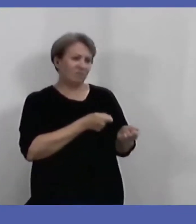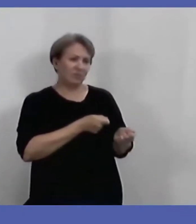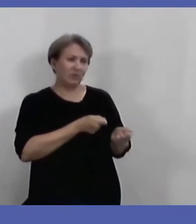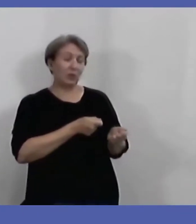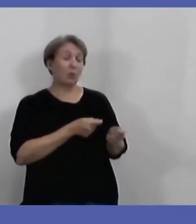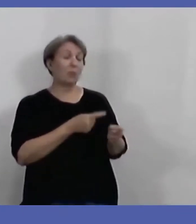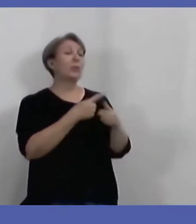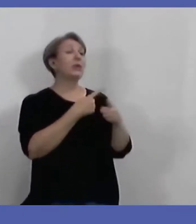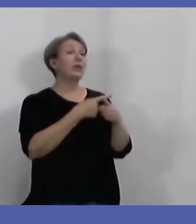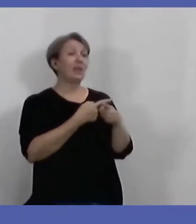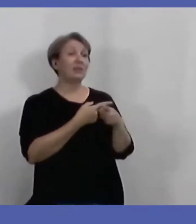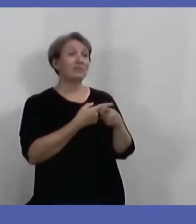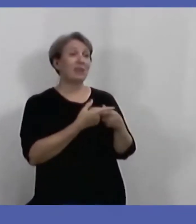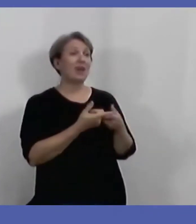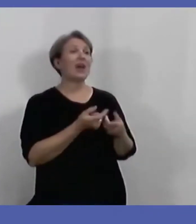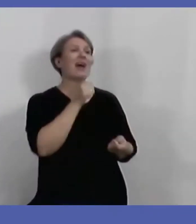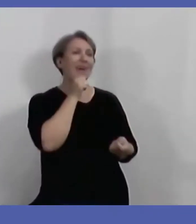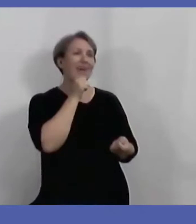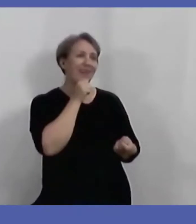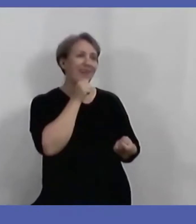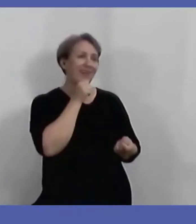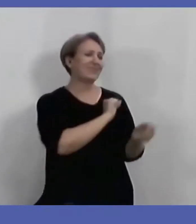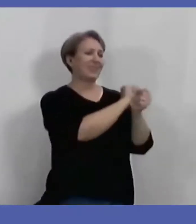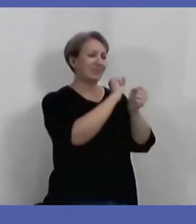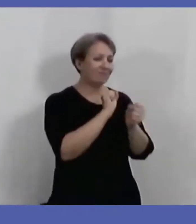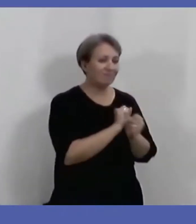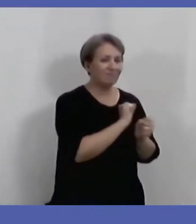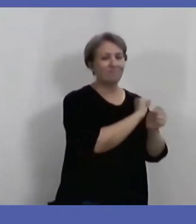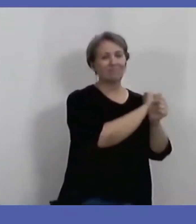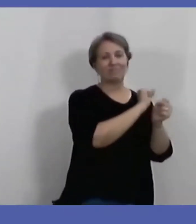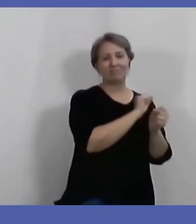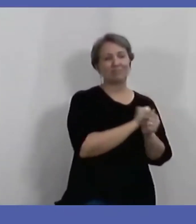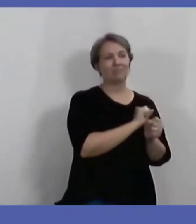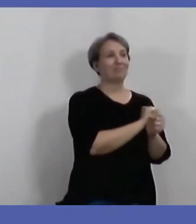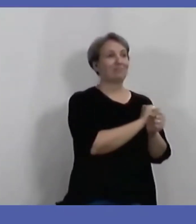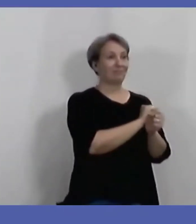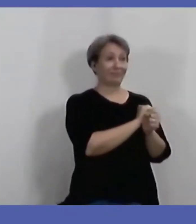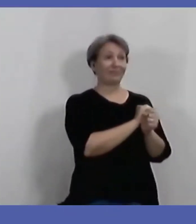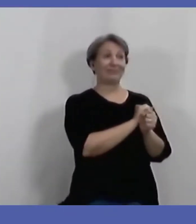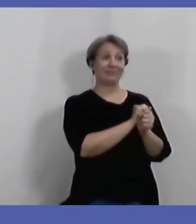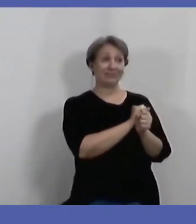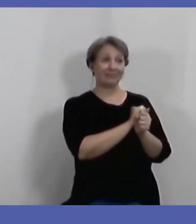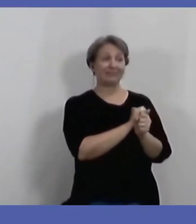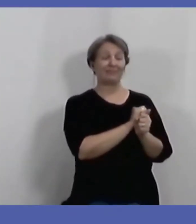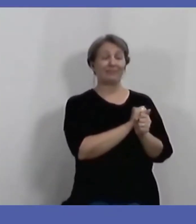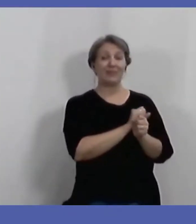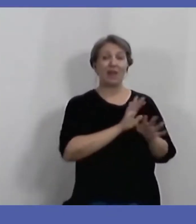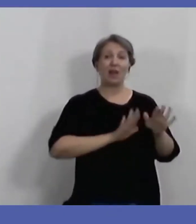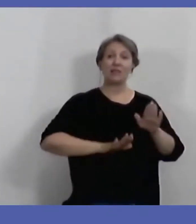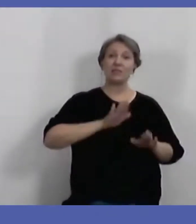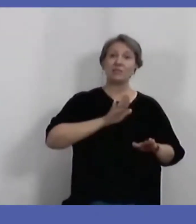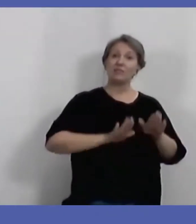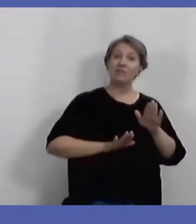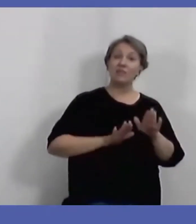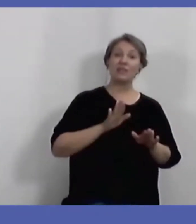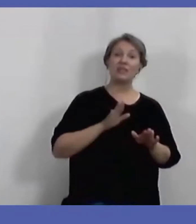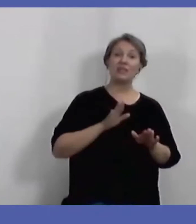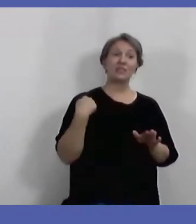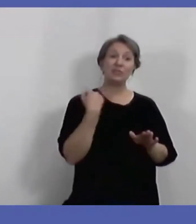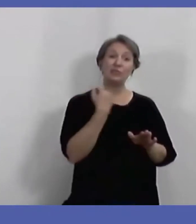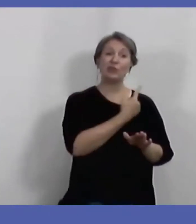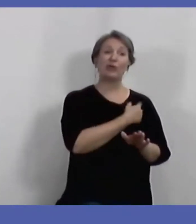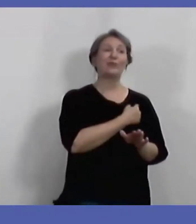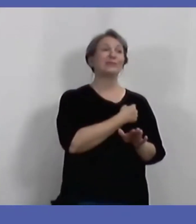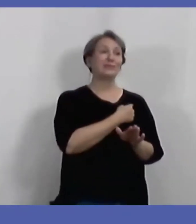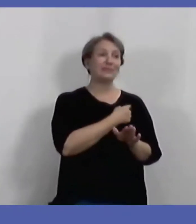totalmente edificados, então ainda damos brecha para a atuação do inimigo na